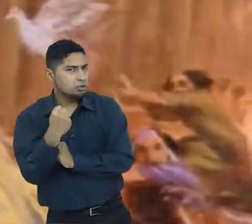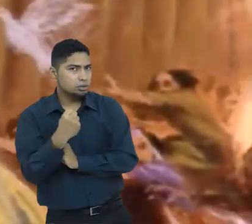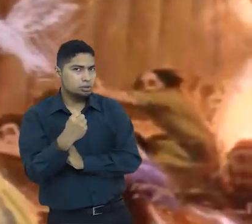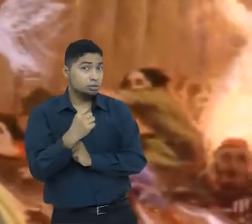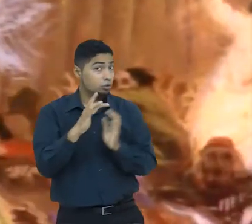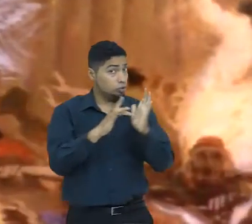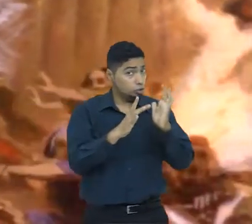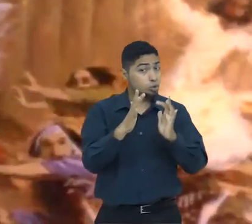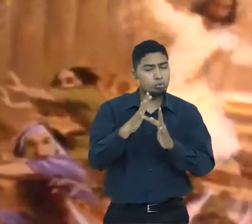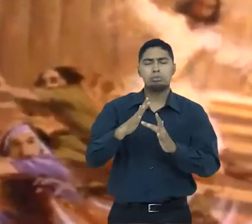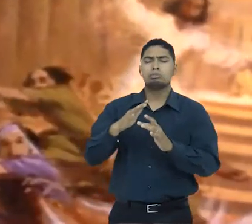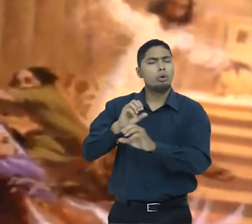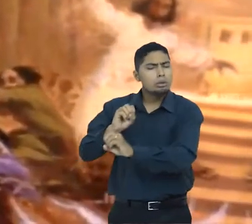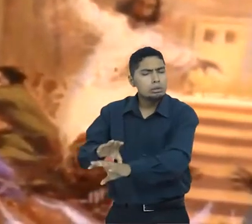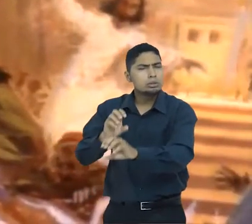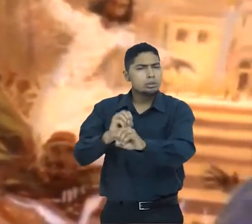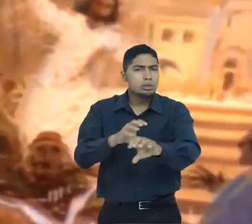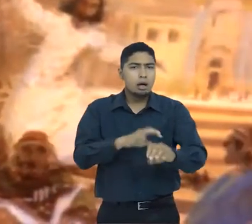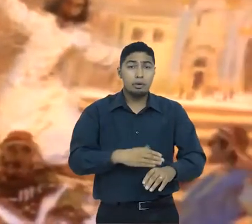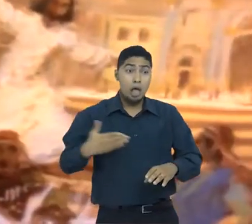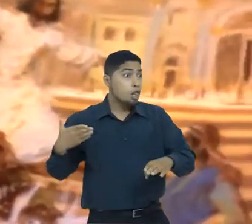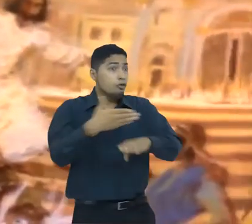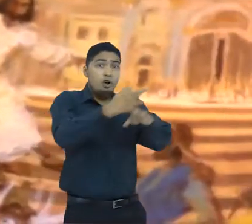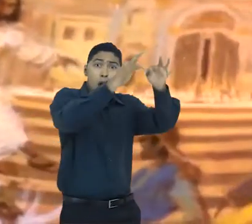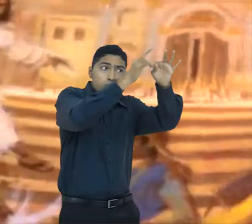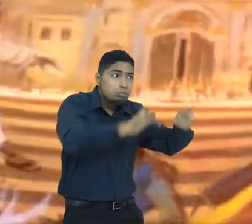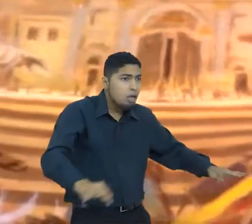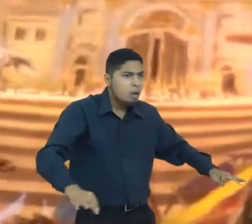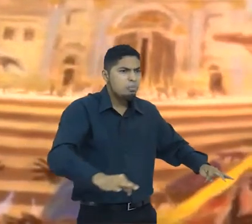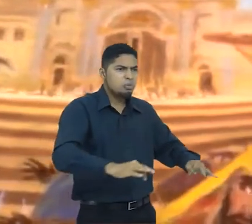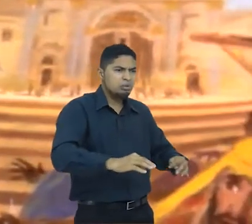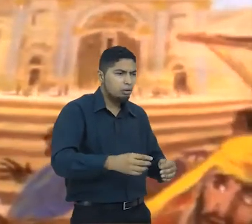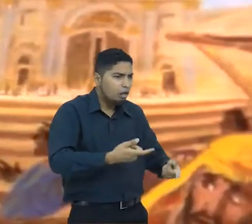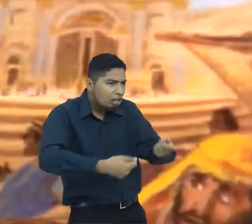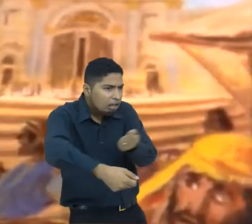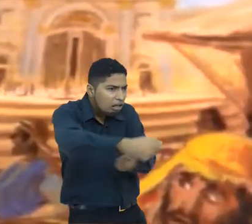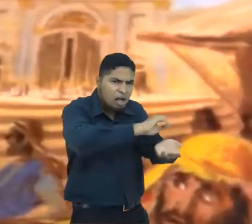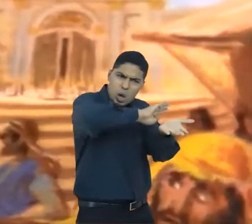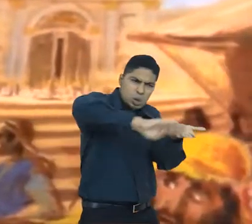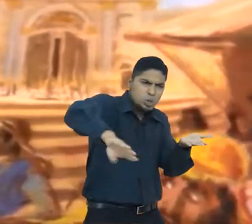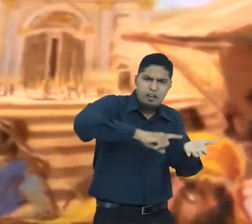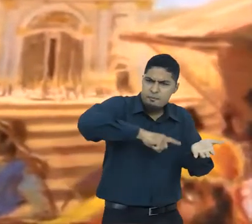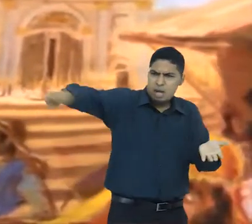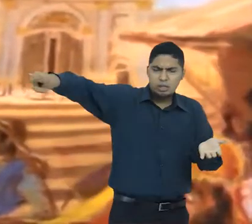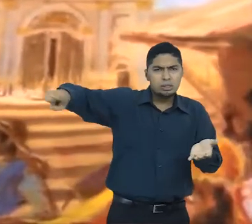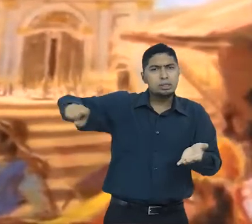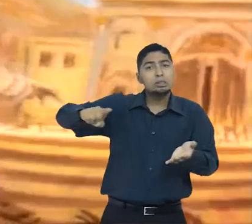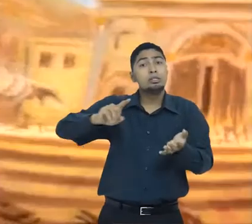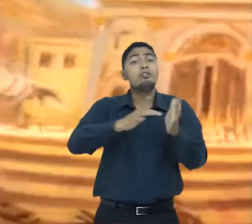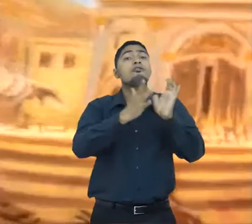isso, Jesus ensinava com grande autoridade. Ele foi ao templo, expulsou as pessoas que negociavam lá dentro e lhes disse: as